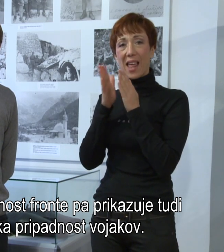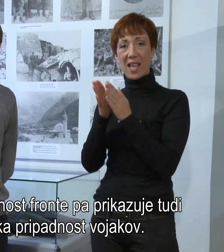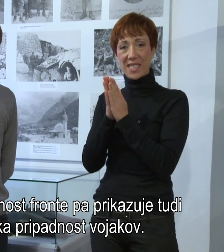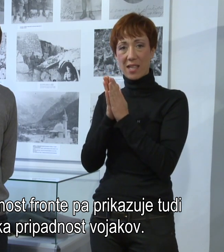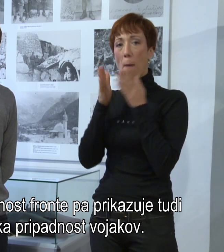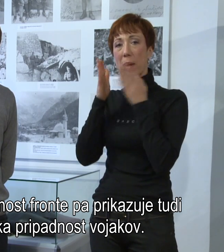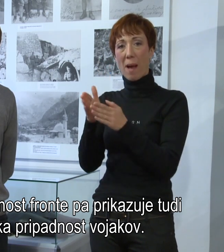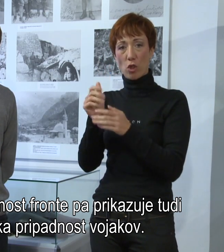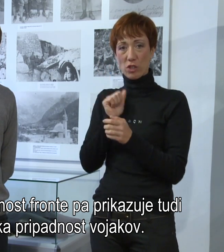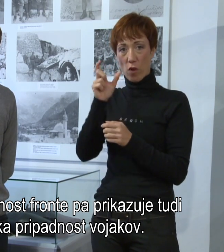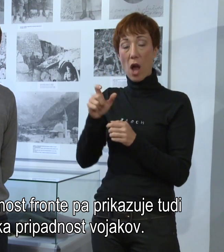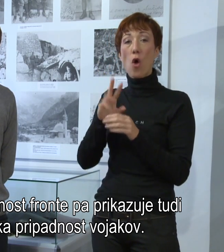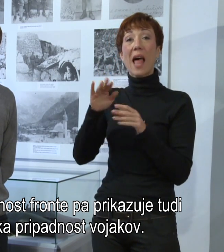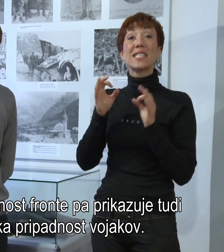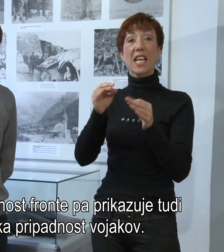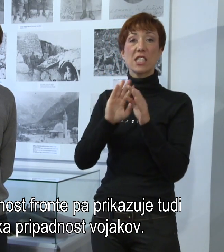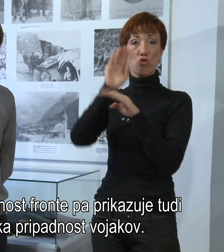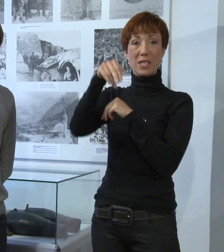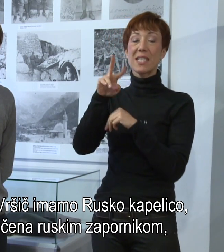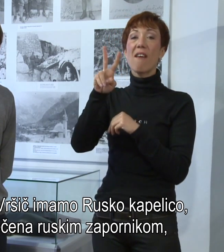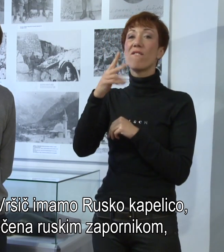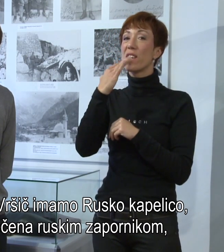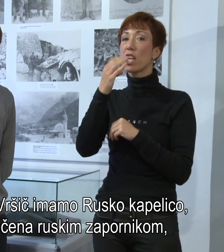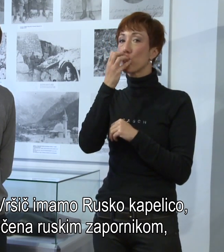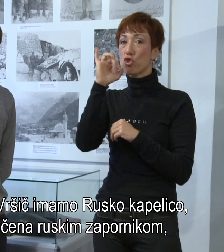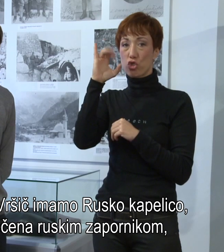Vršič, kot verjetno veste, imamo rusko kapelico, ki je posvečena